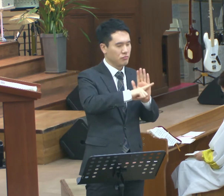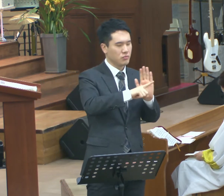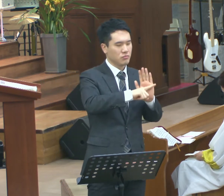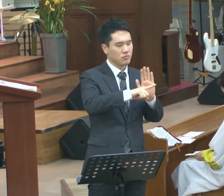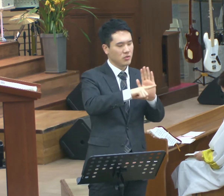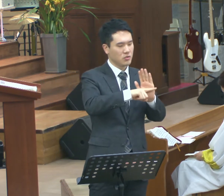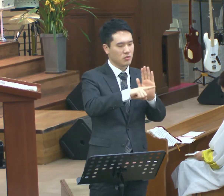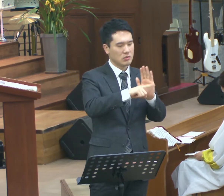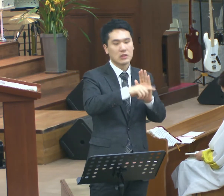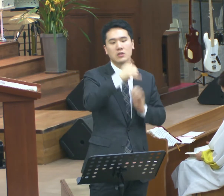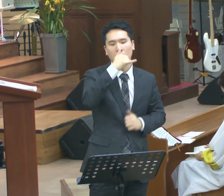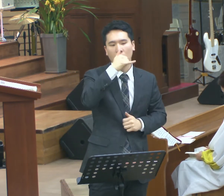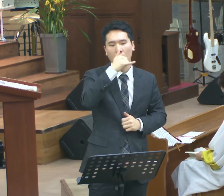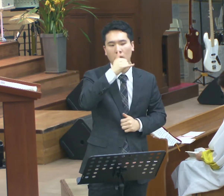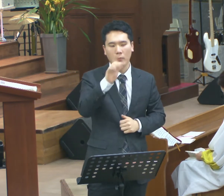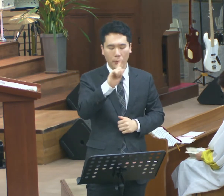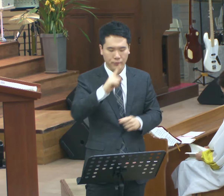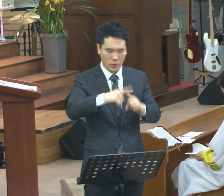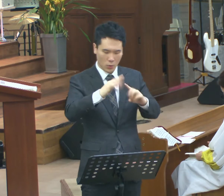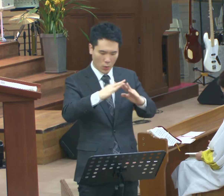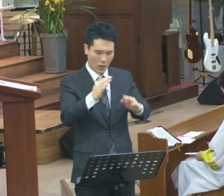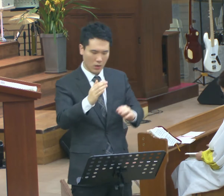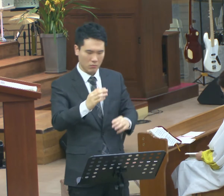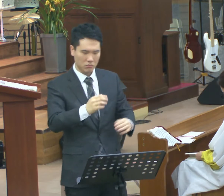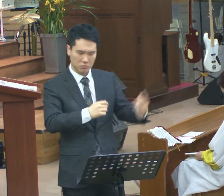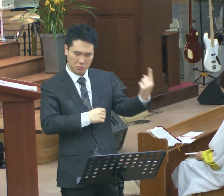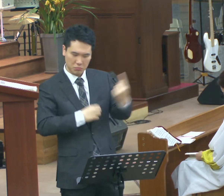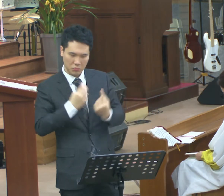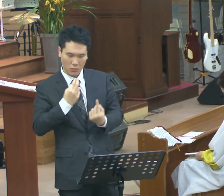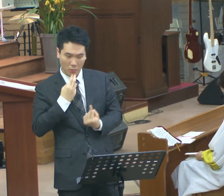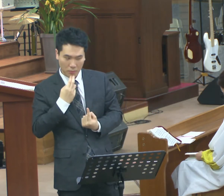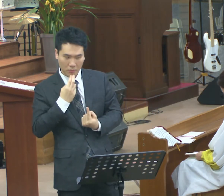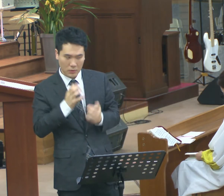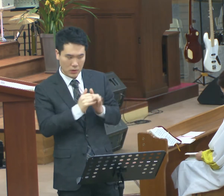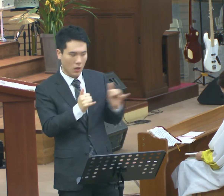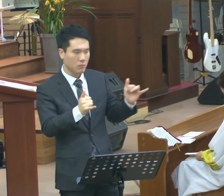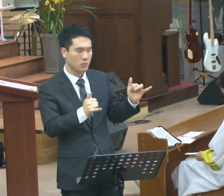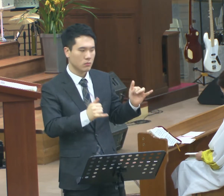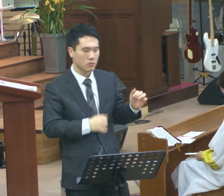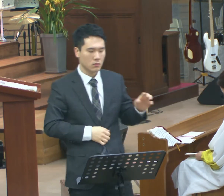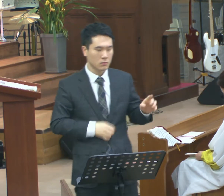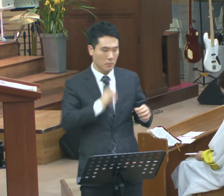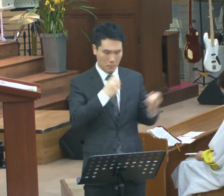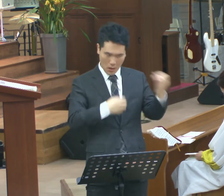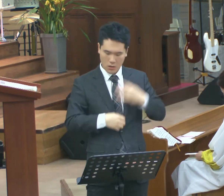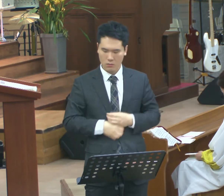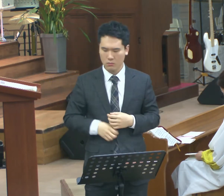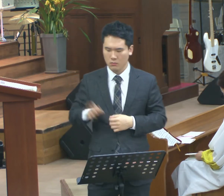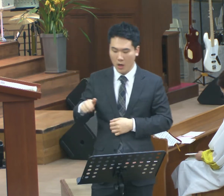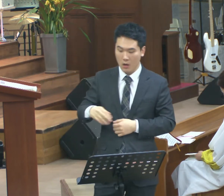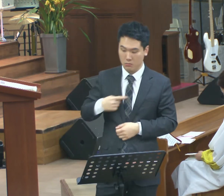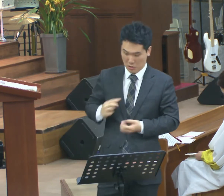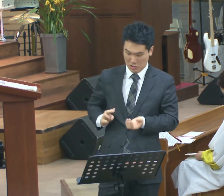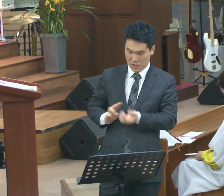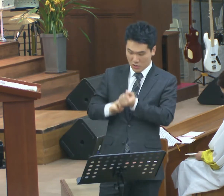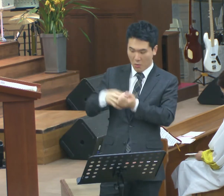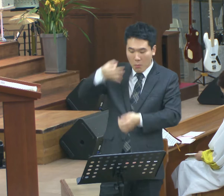교회를 안 나오시는 분들 중에 이거 좀 기적을 한번 보여주라. 내가 교회 나갈게. 그래서 우리가 전도를 한다면 기적이